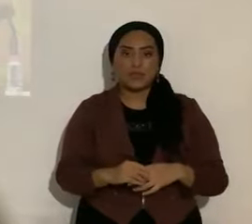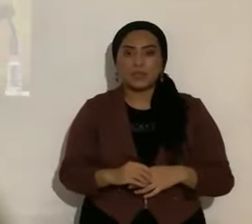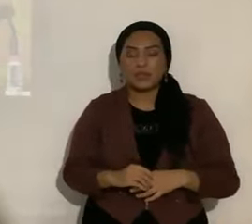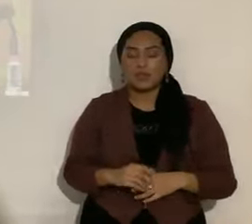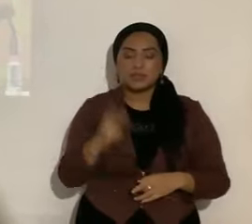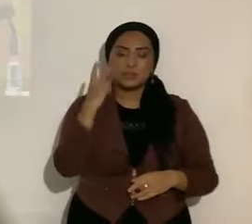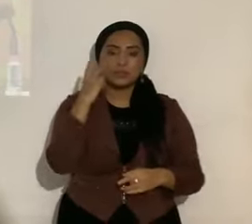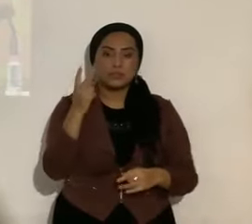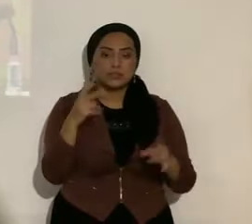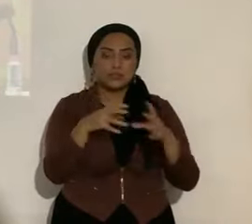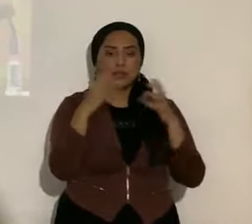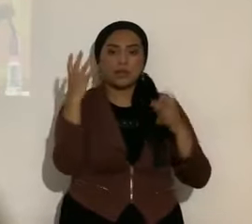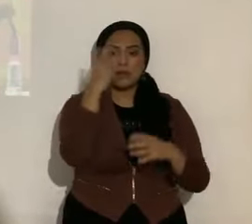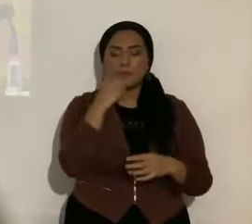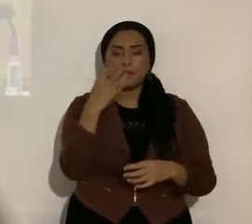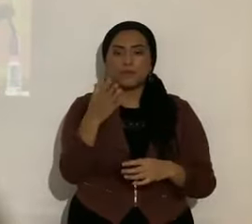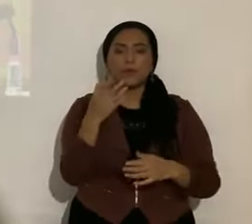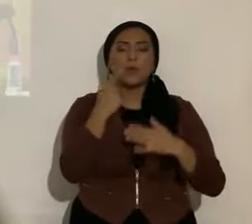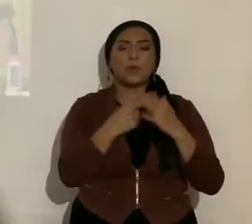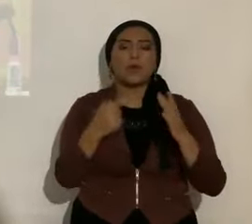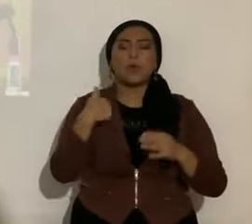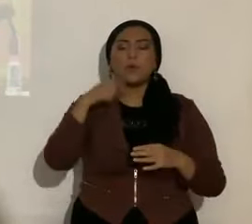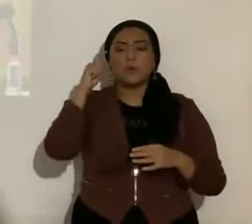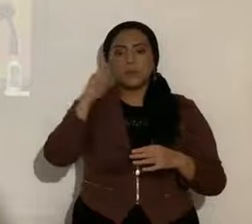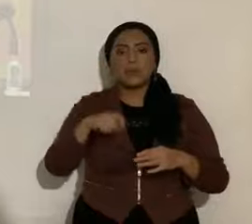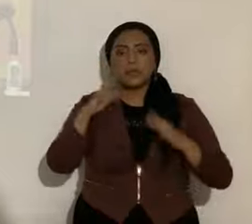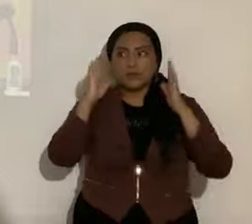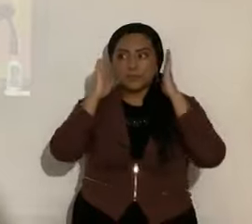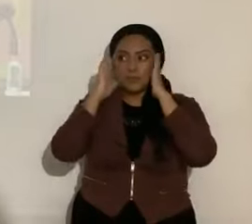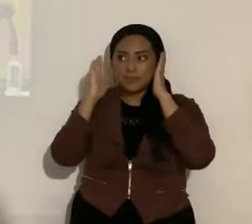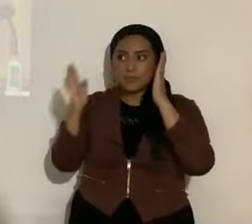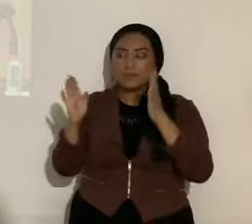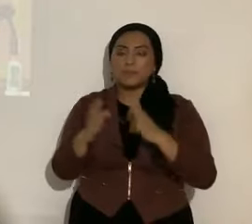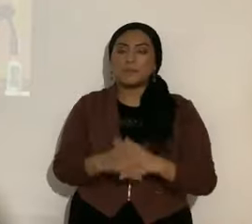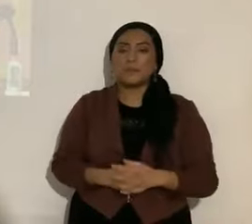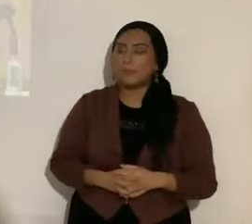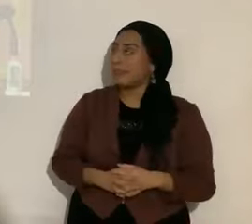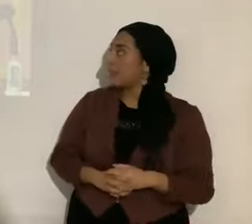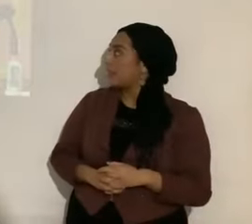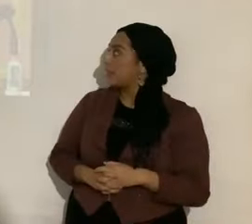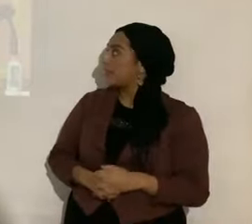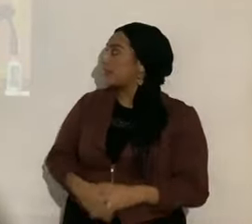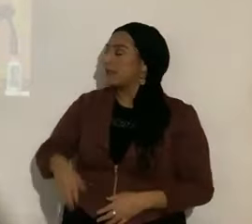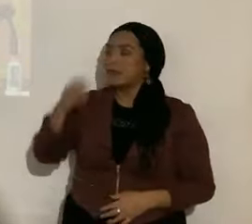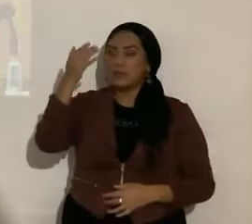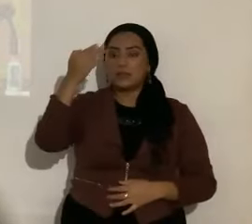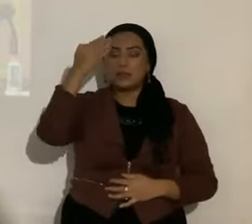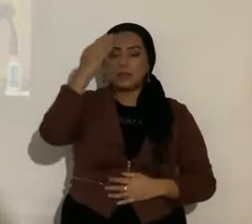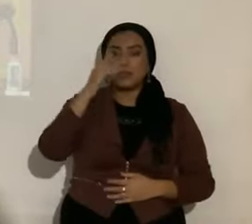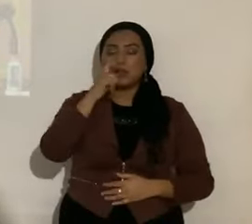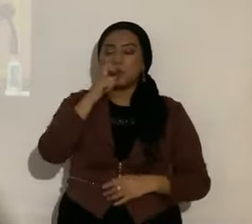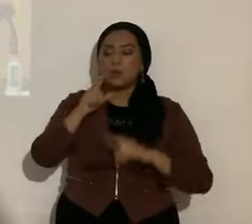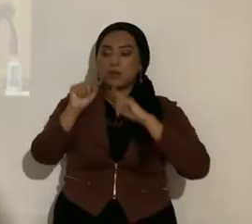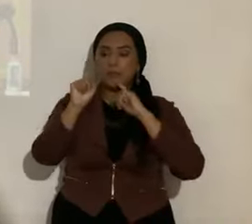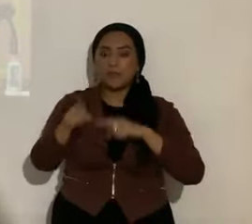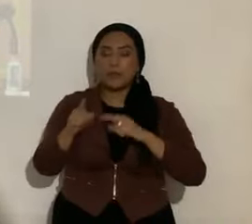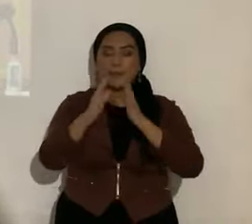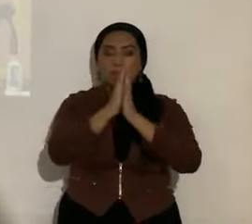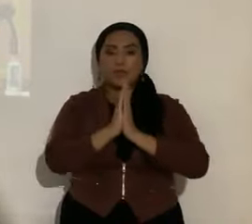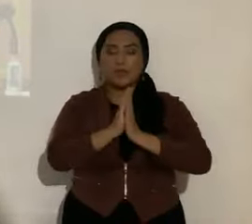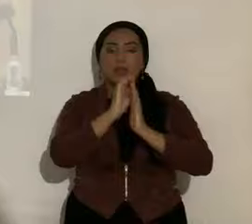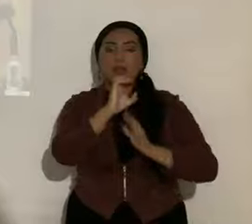Vean qué hermoso, y qué es lo que nosotros nos debemos de fijar. El Elohim que contestó las oraciones de